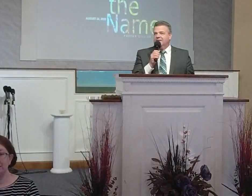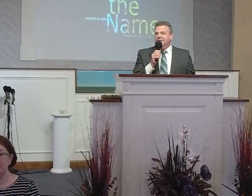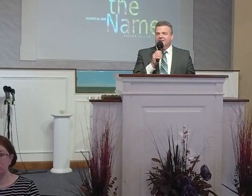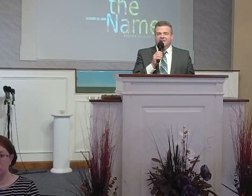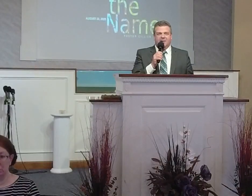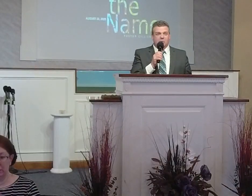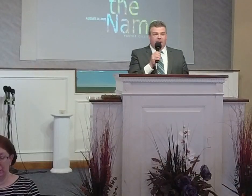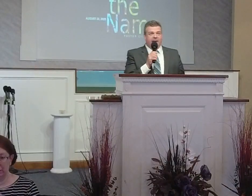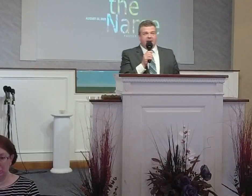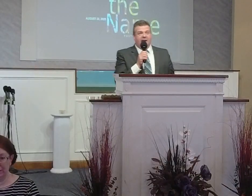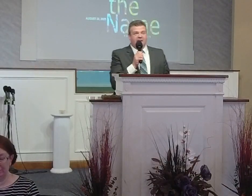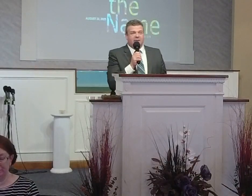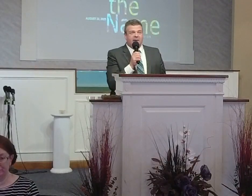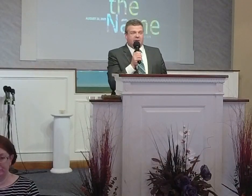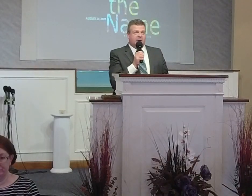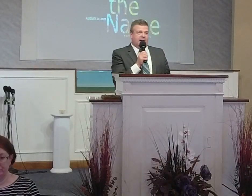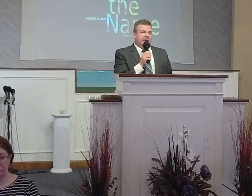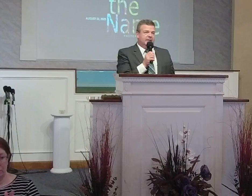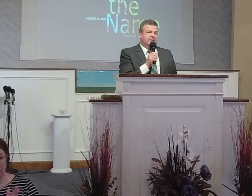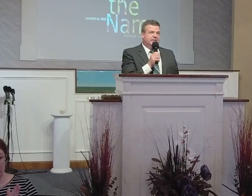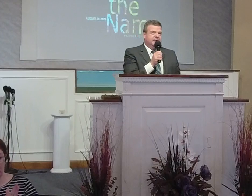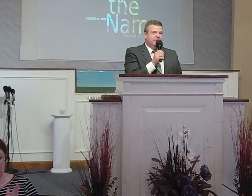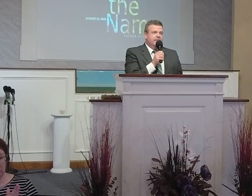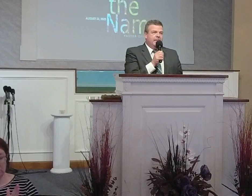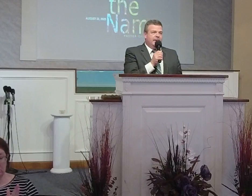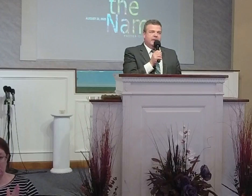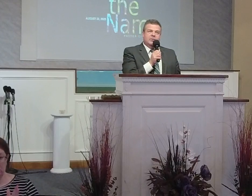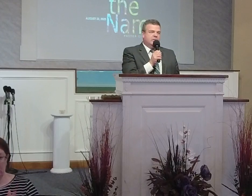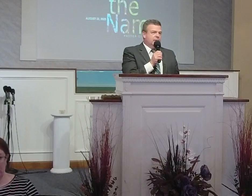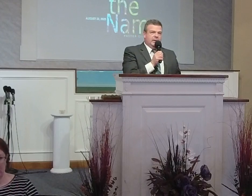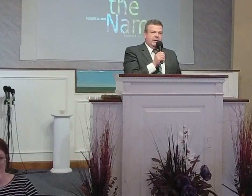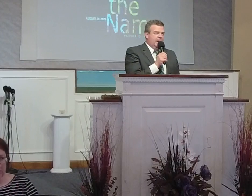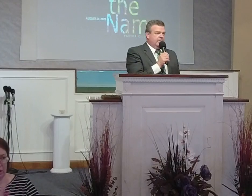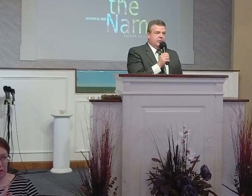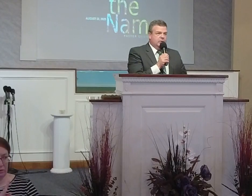Entonces alguien viene y llama su nombre. Y tú reconoces que es Dios.